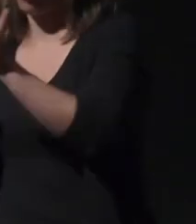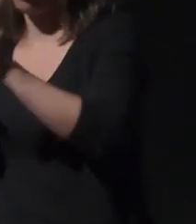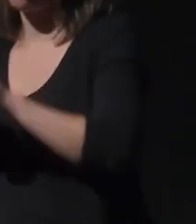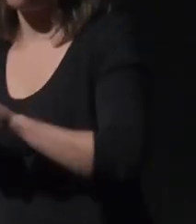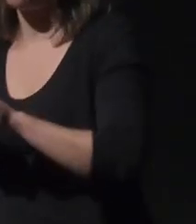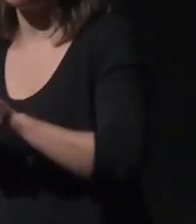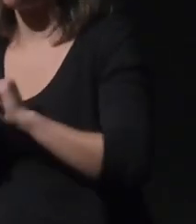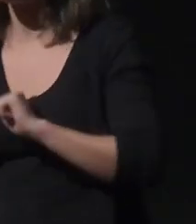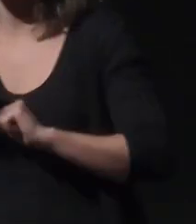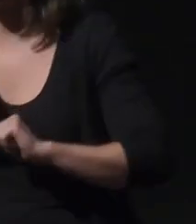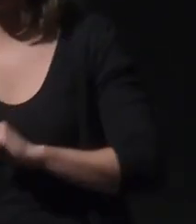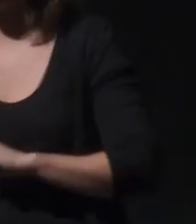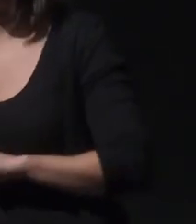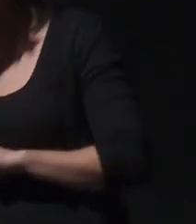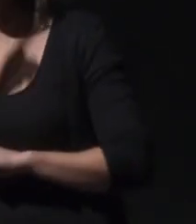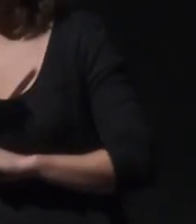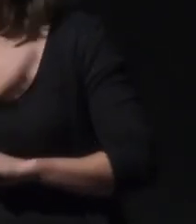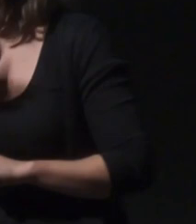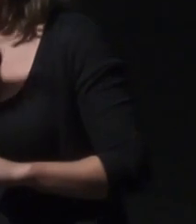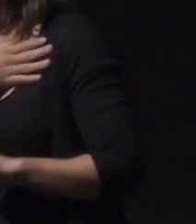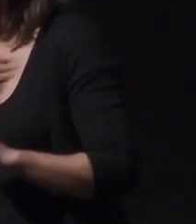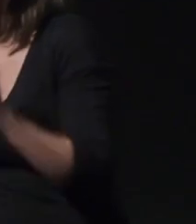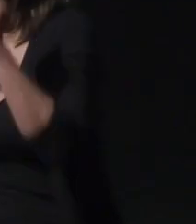decir que no por no disgustar a los demás?